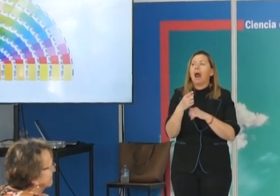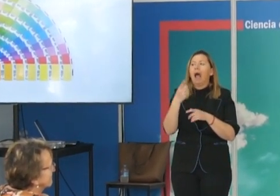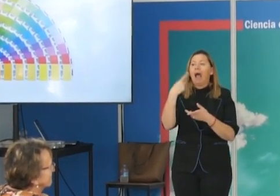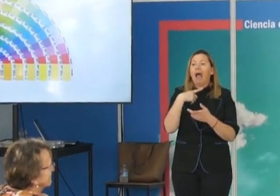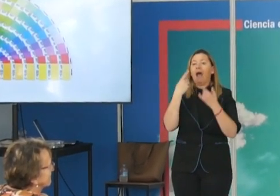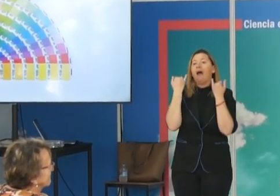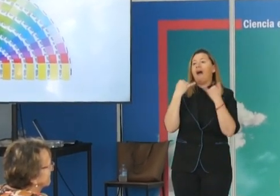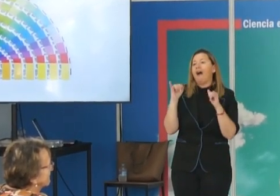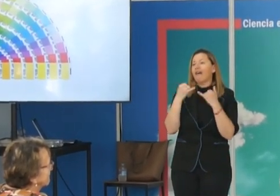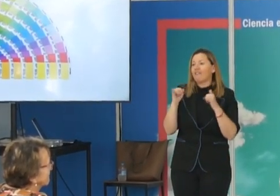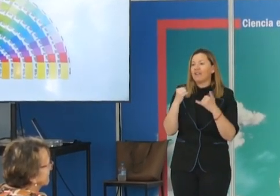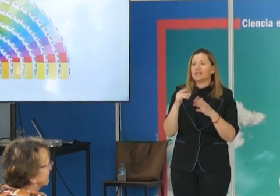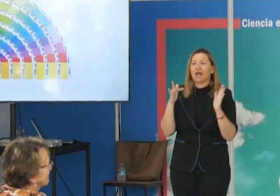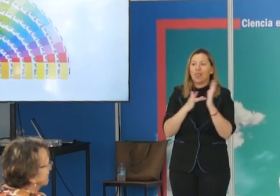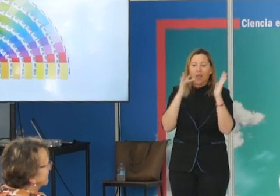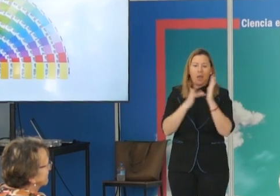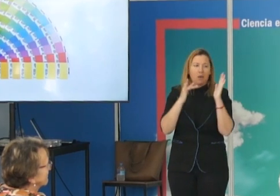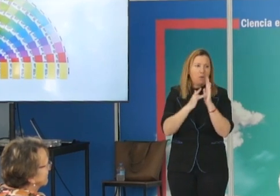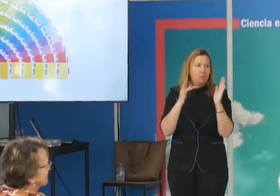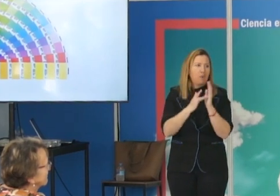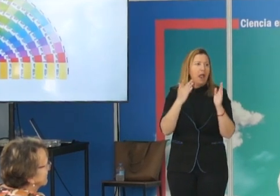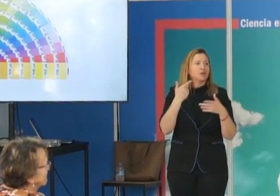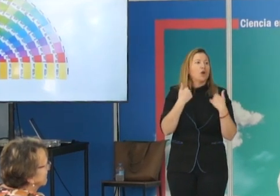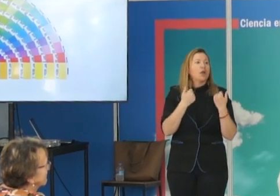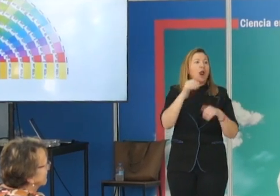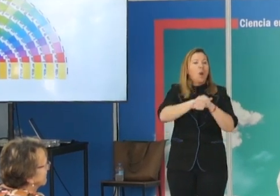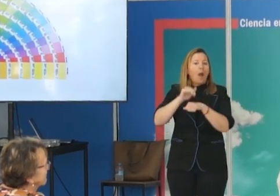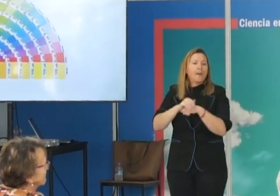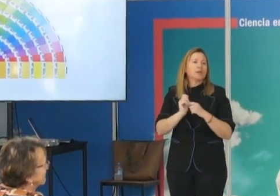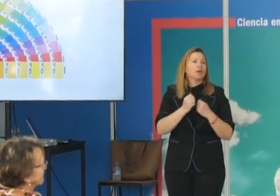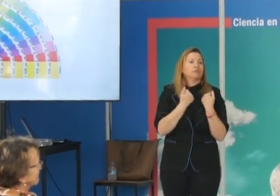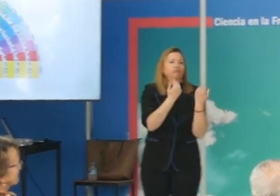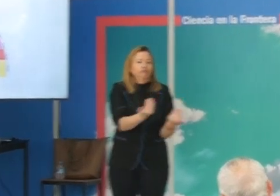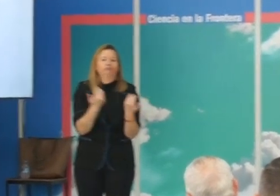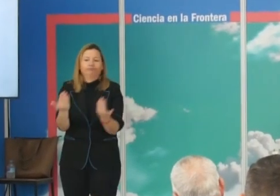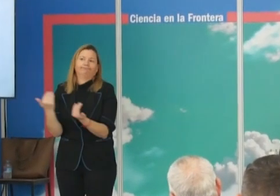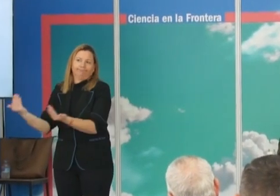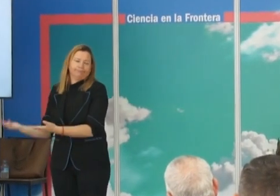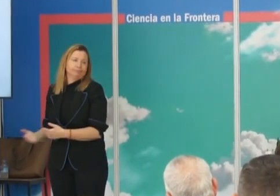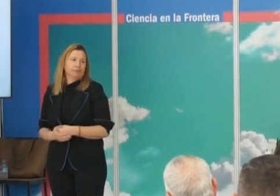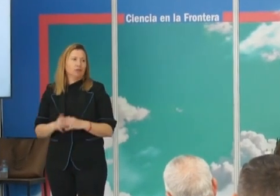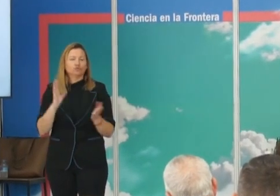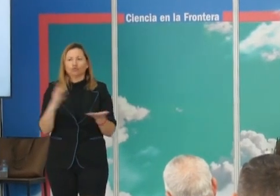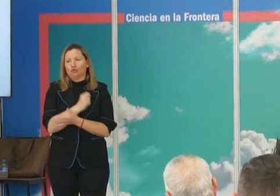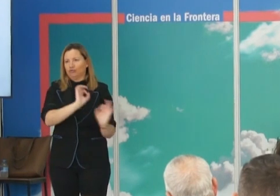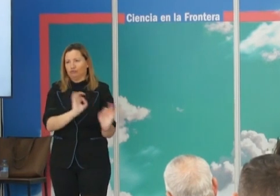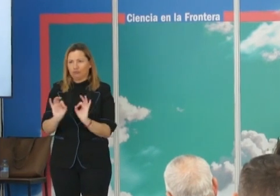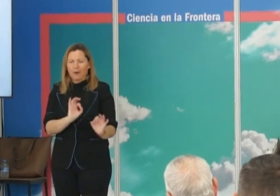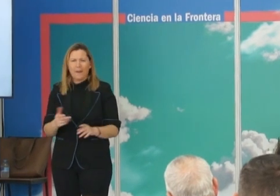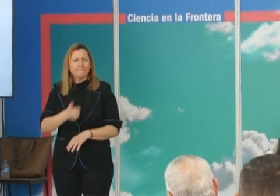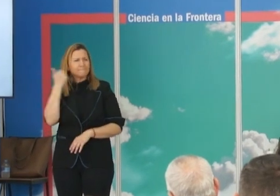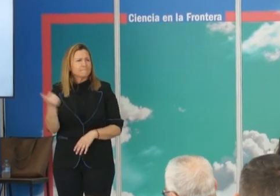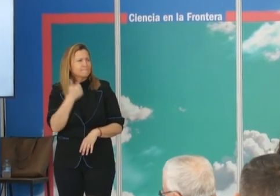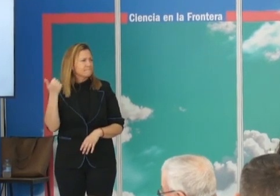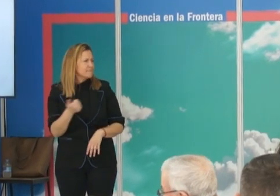pulseritas, regalárselo a vuestros amigos y lo tenemos todo bien preparadito. ¿Qué más teníamos de